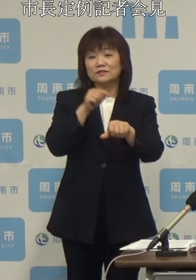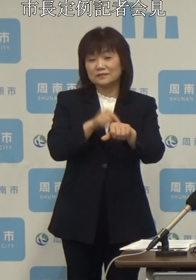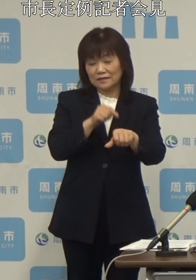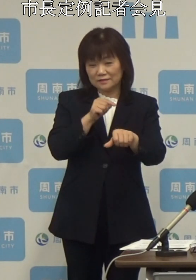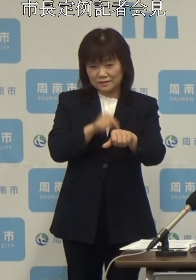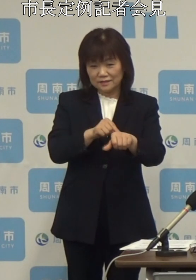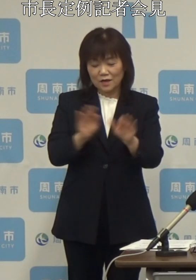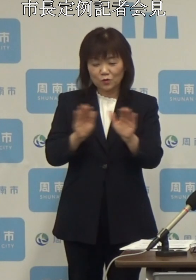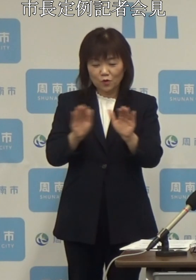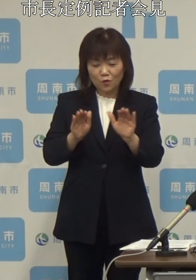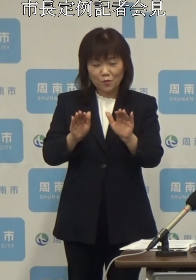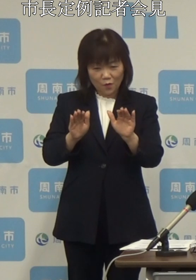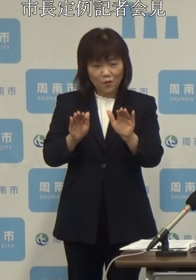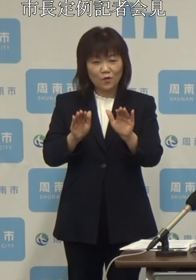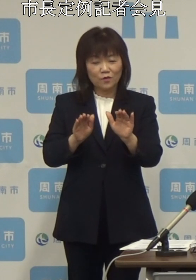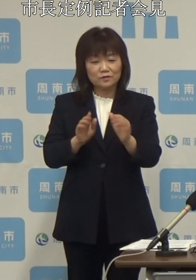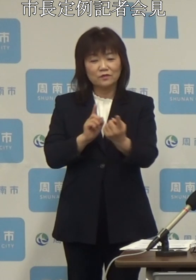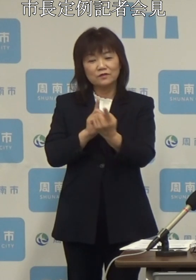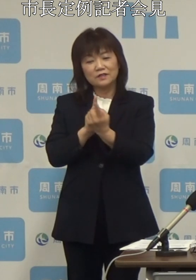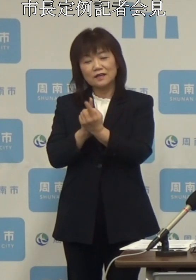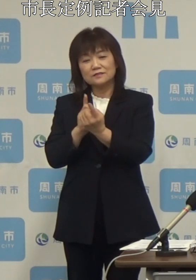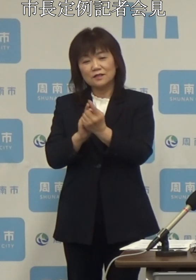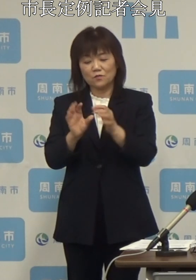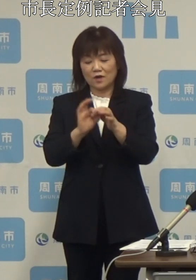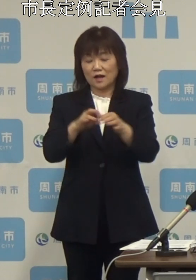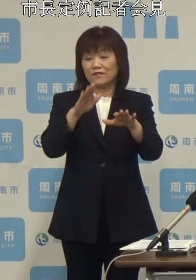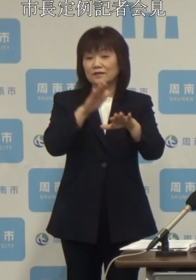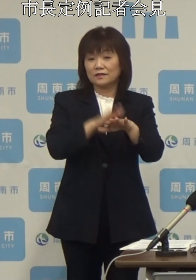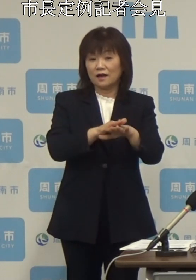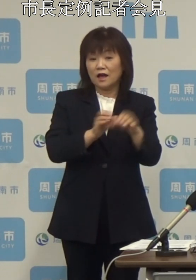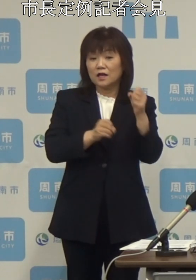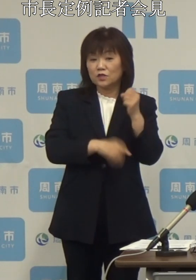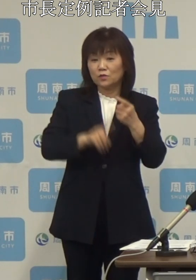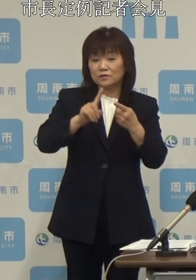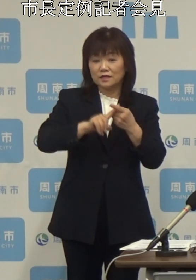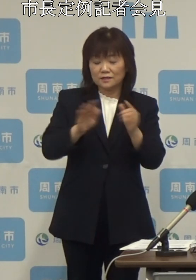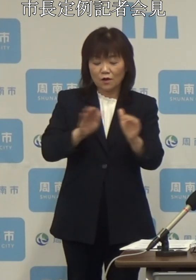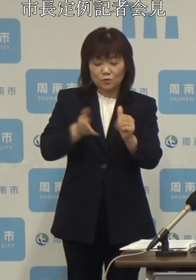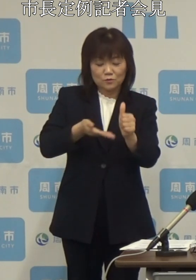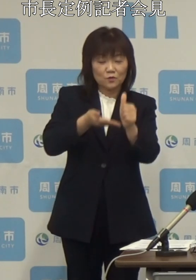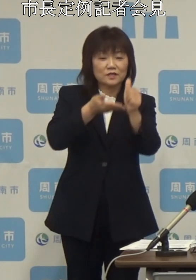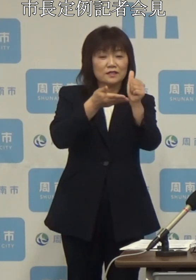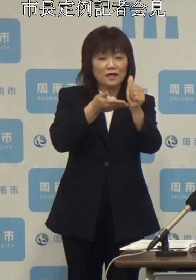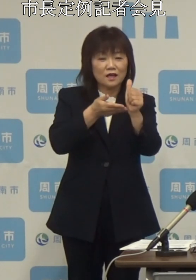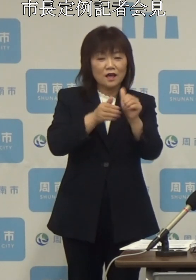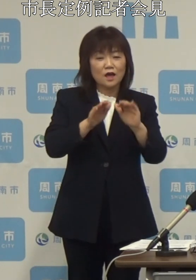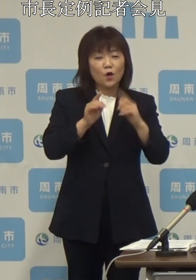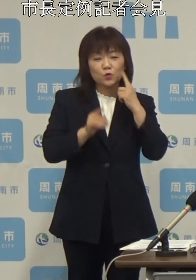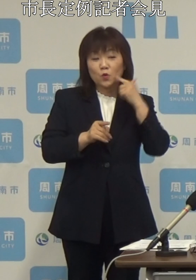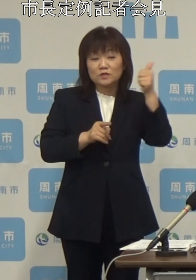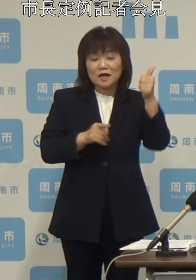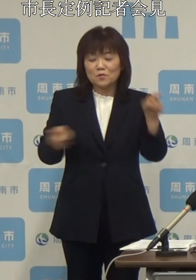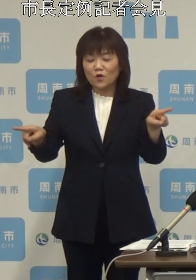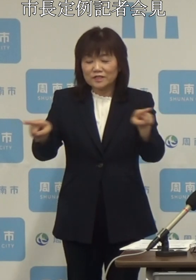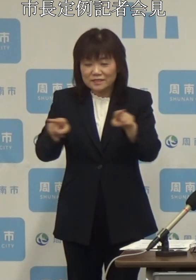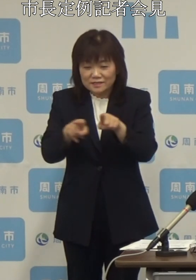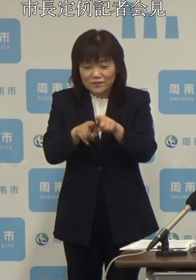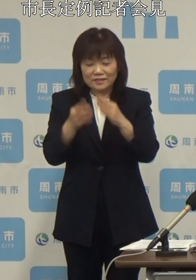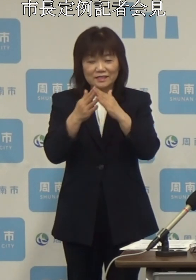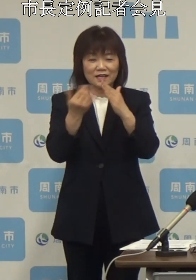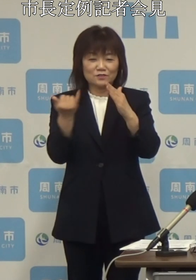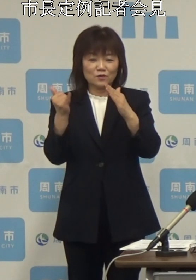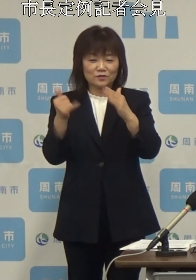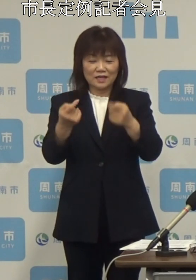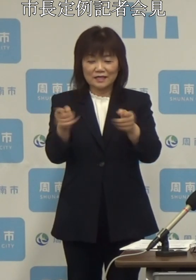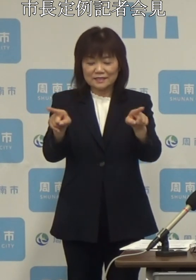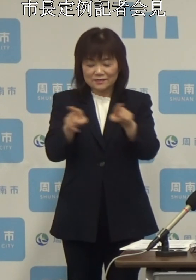でお子さんへの関わり方など基本的な育児を父親も含めてご家族で学んで